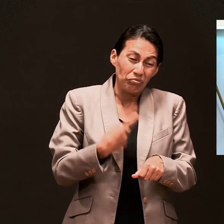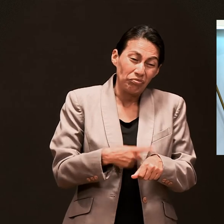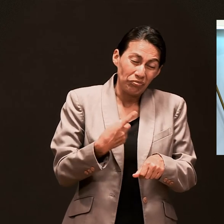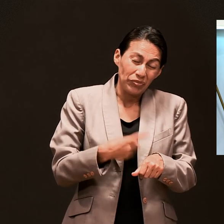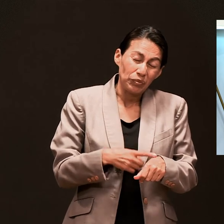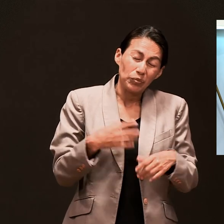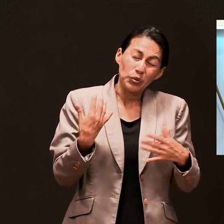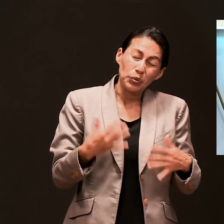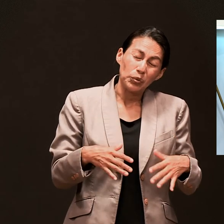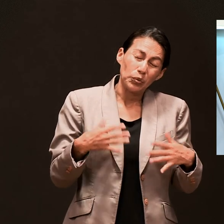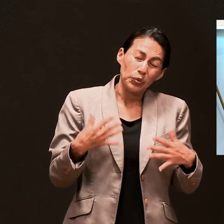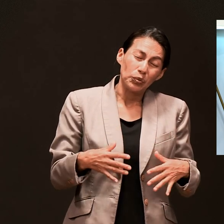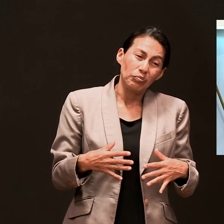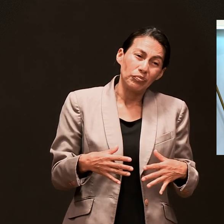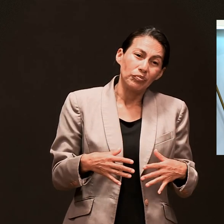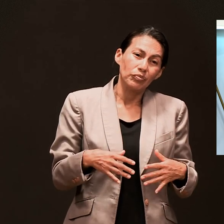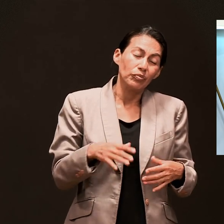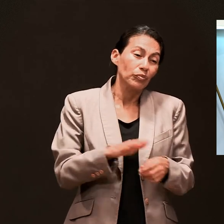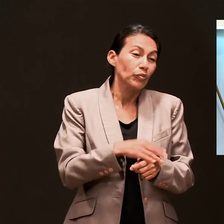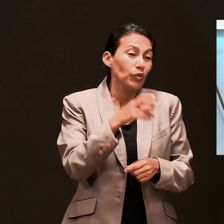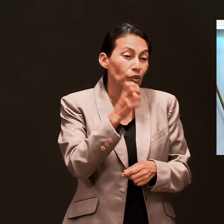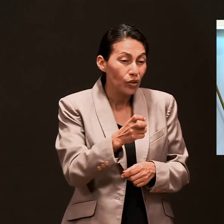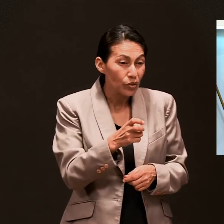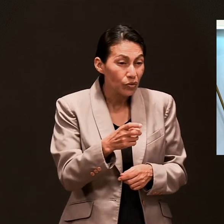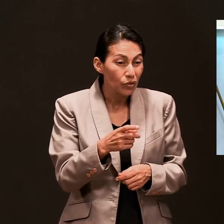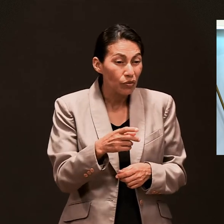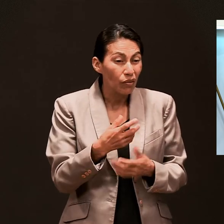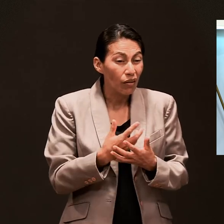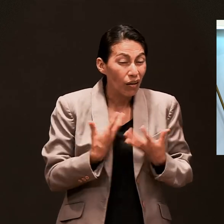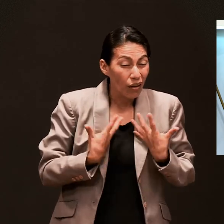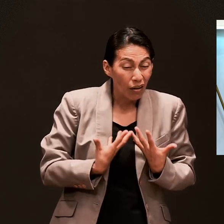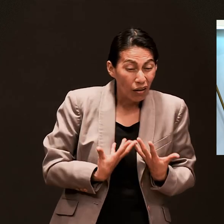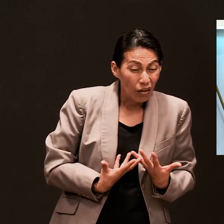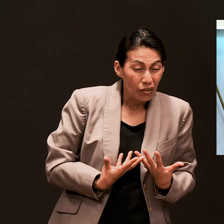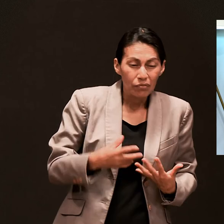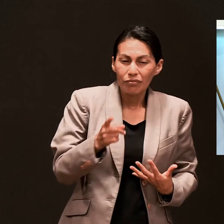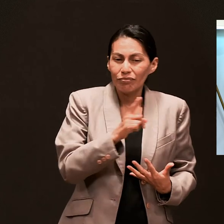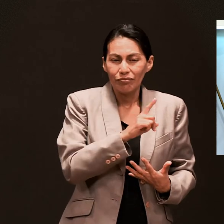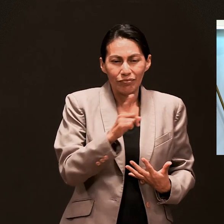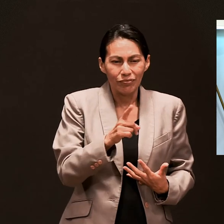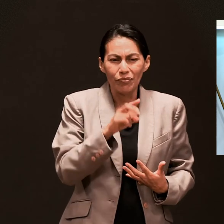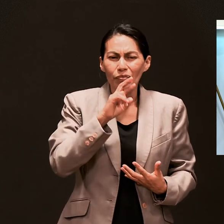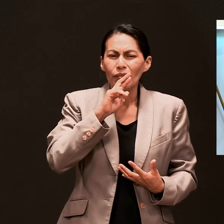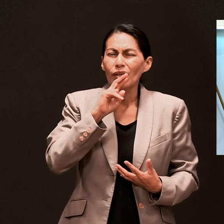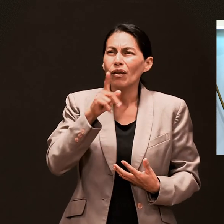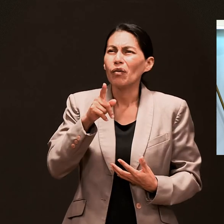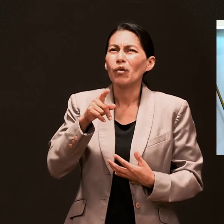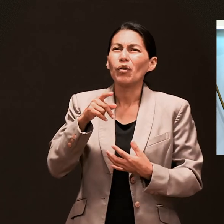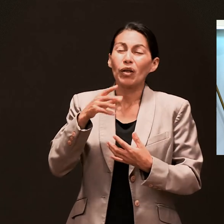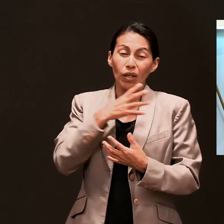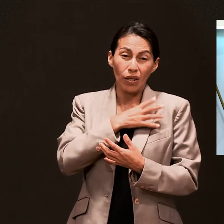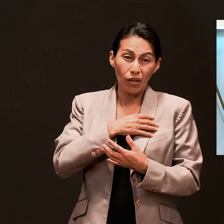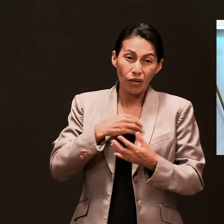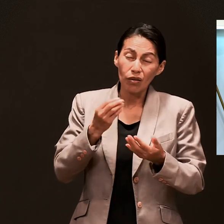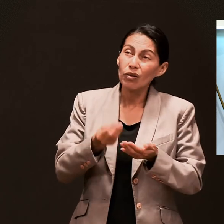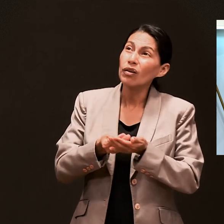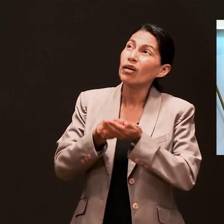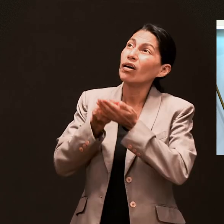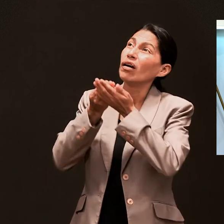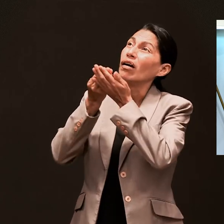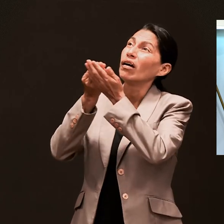afecta todo tu ser todo todo tu ser te afecta Entonces no no hay más que tener paz habiendo